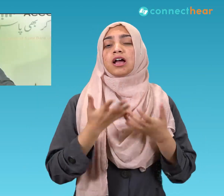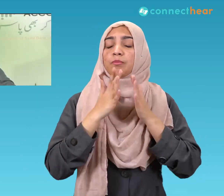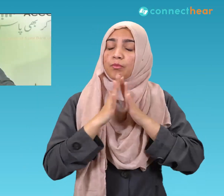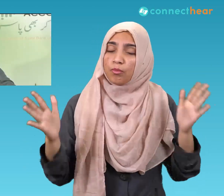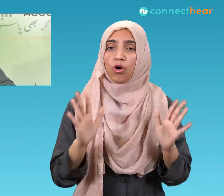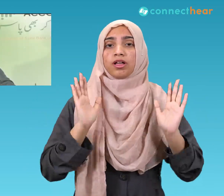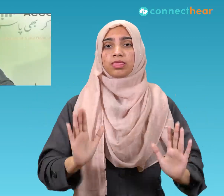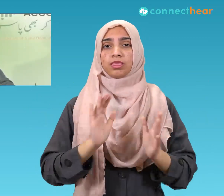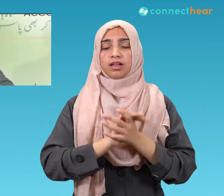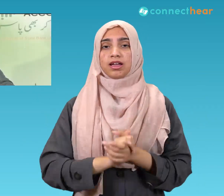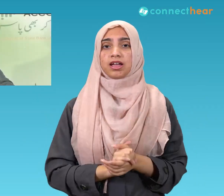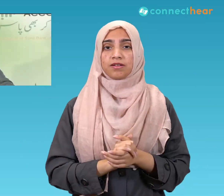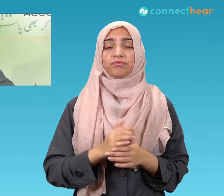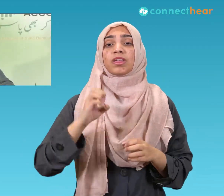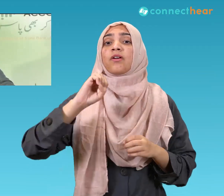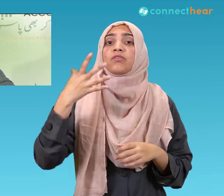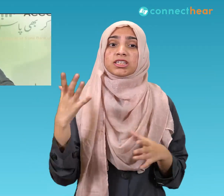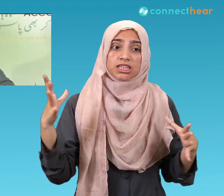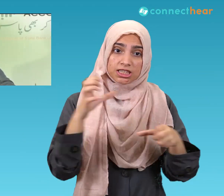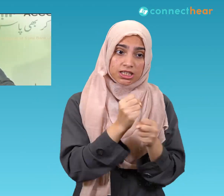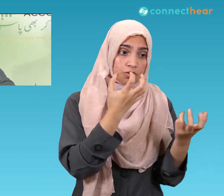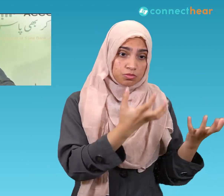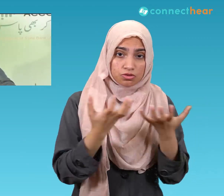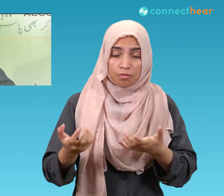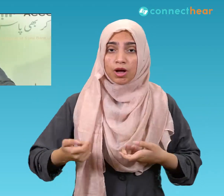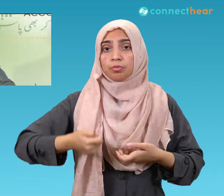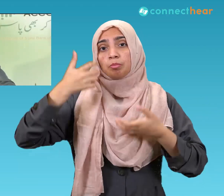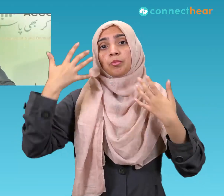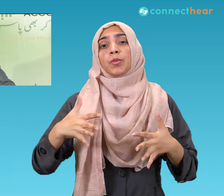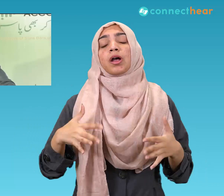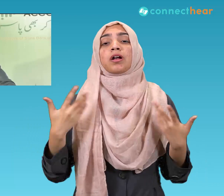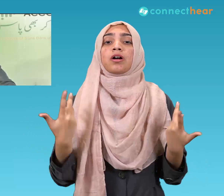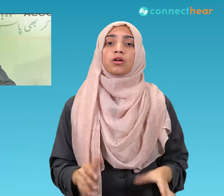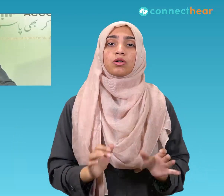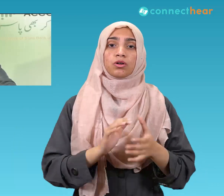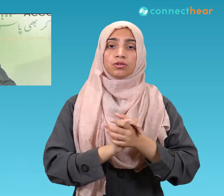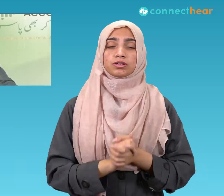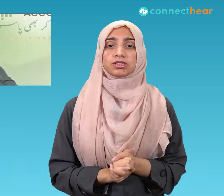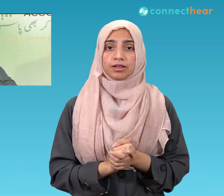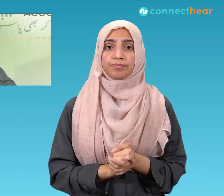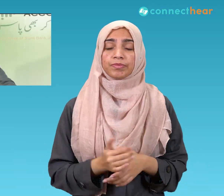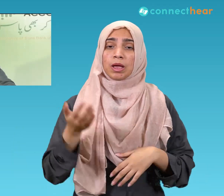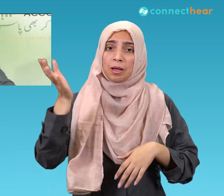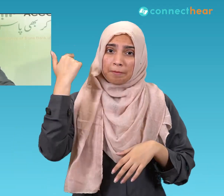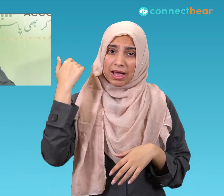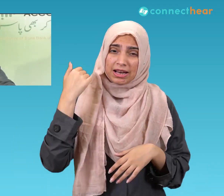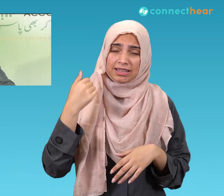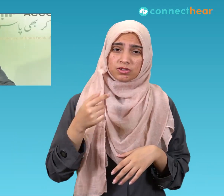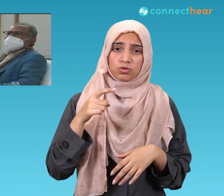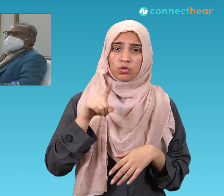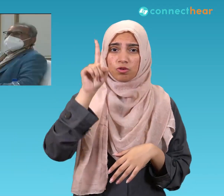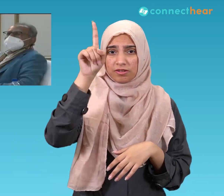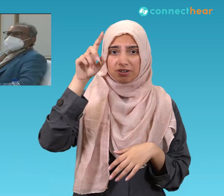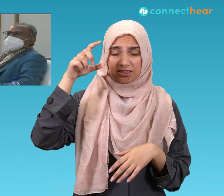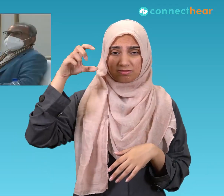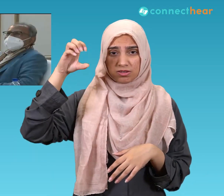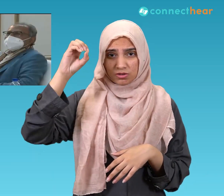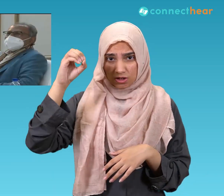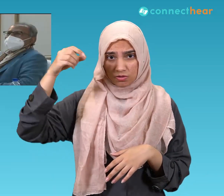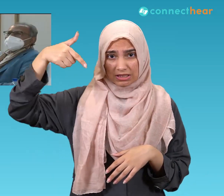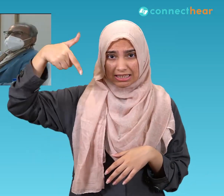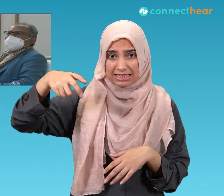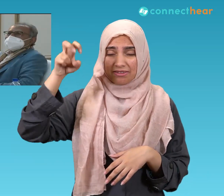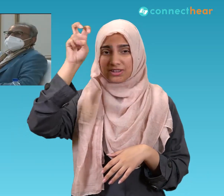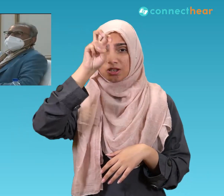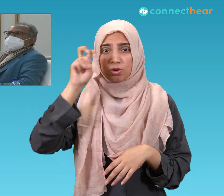روپیہ جب گرا تقریباً 107 روپے ڈالر پہ، آج 160 روپے ڈالر پہ گیا، تو جو بھی